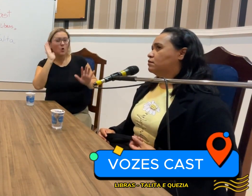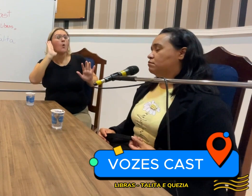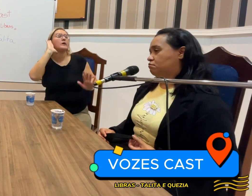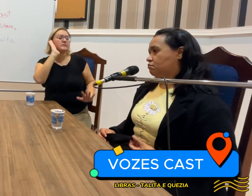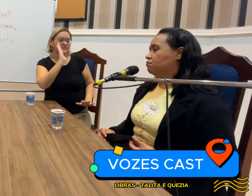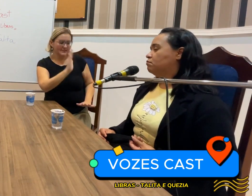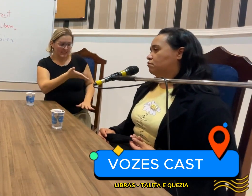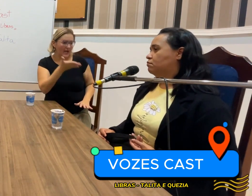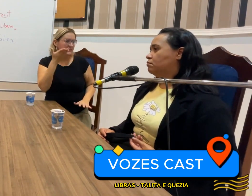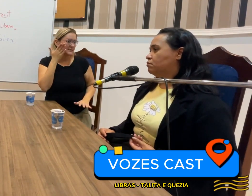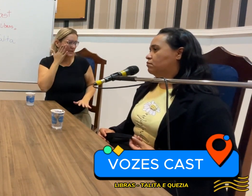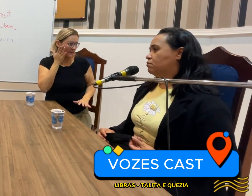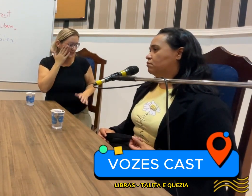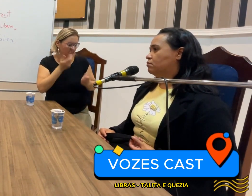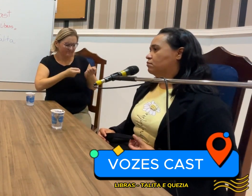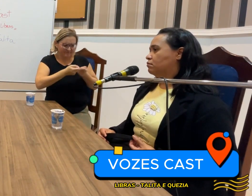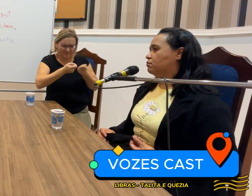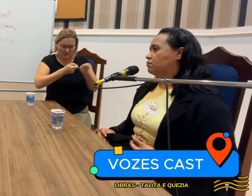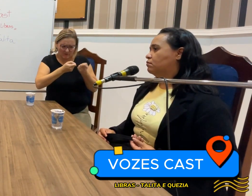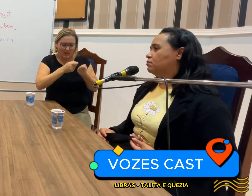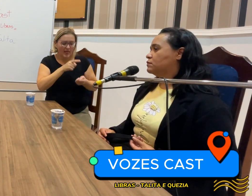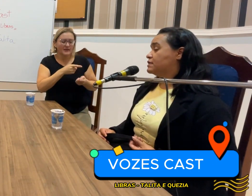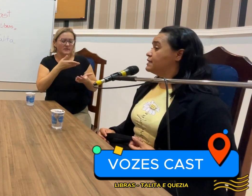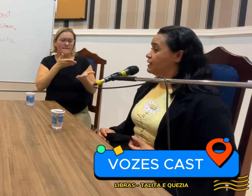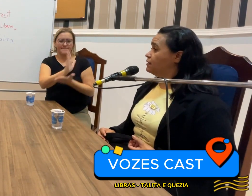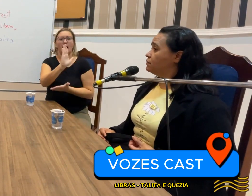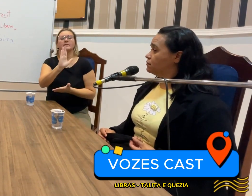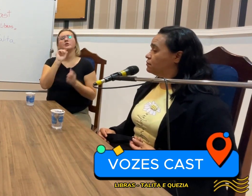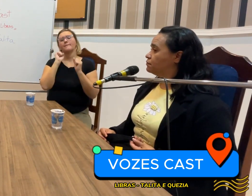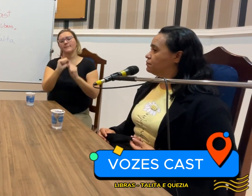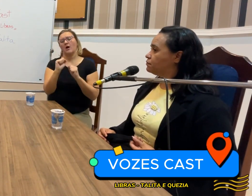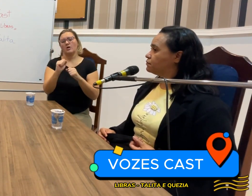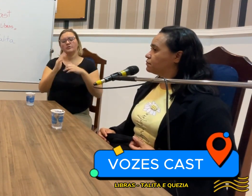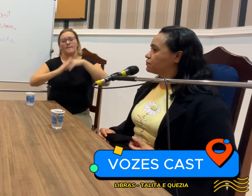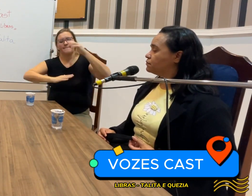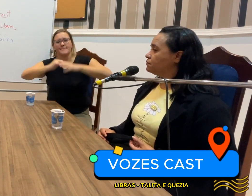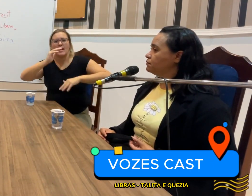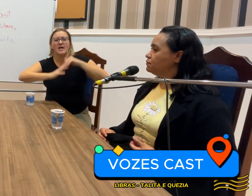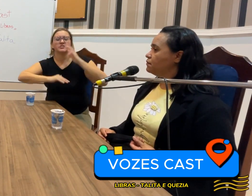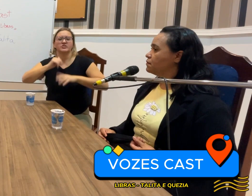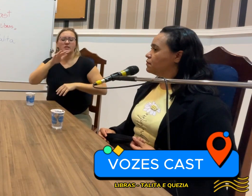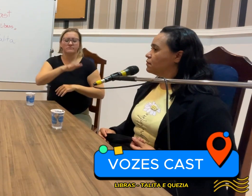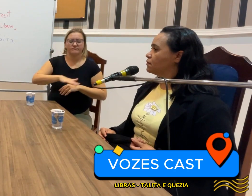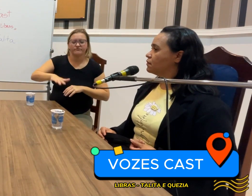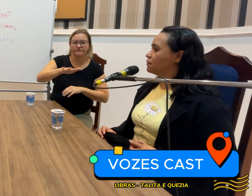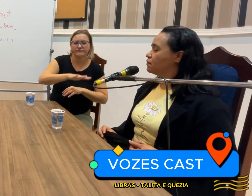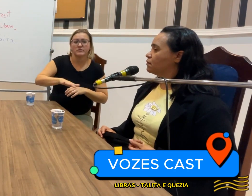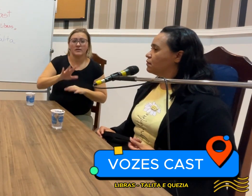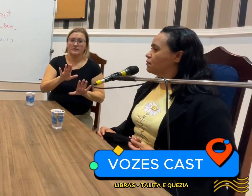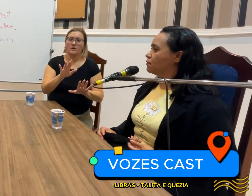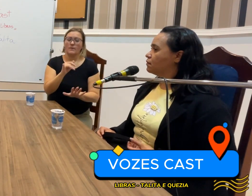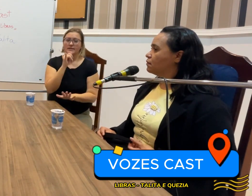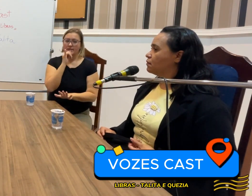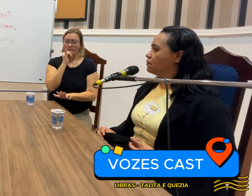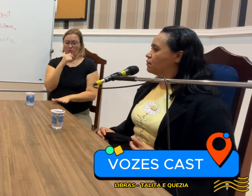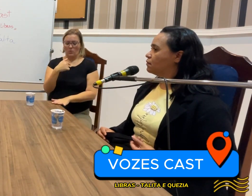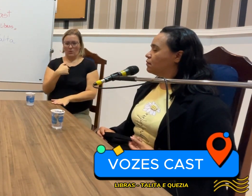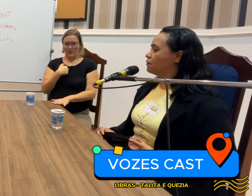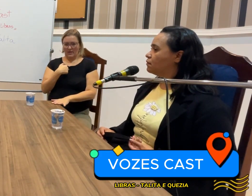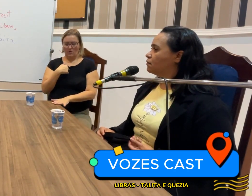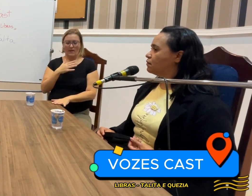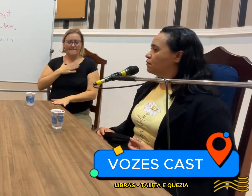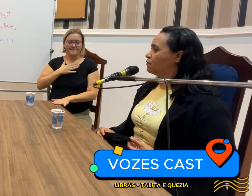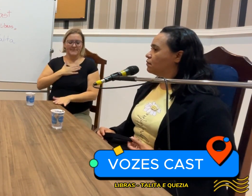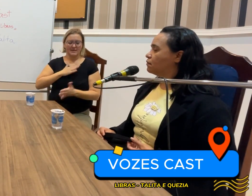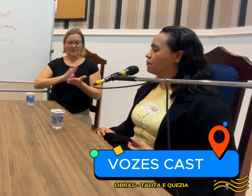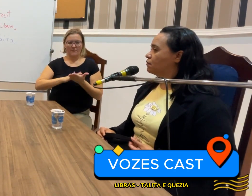dela para a prática. Não há necessidade de Ana Paula, minha formação é intérprete,